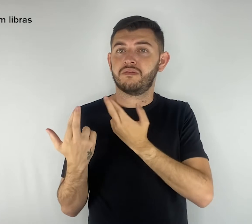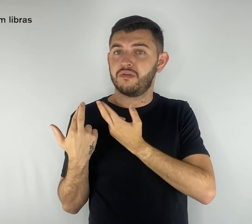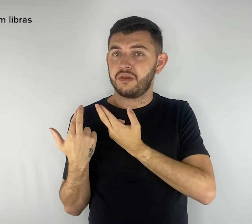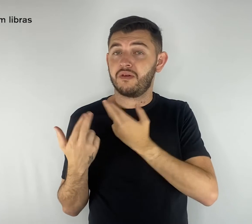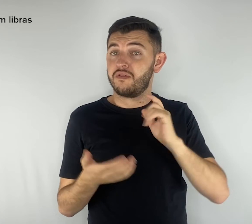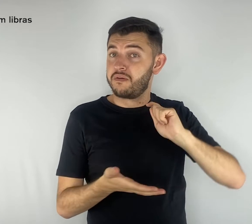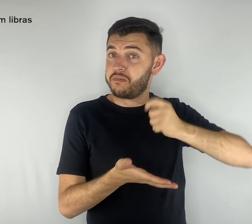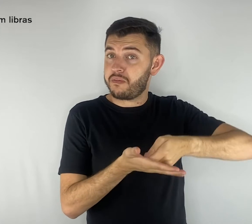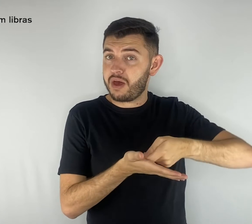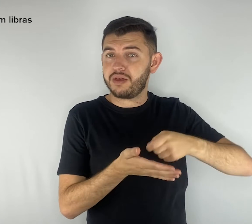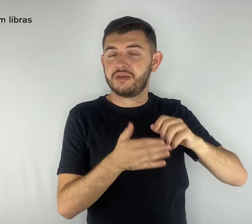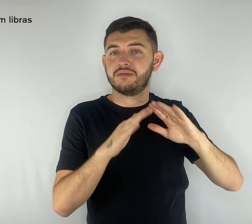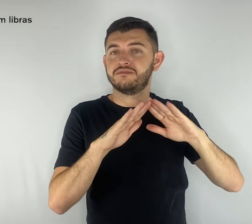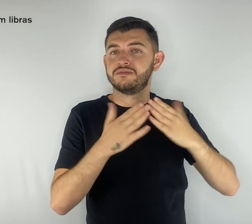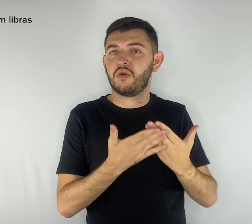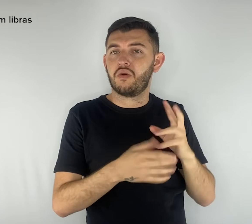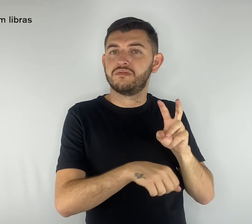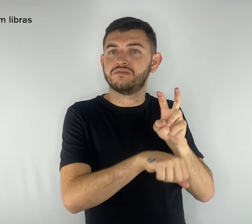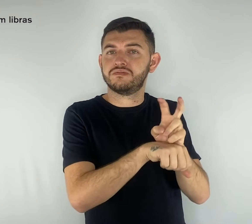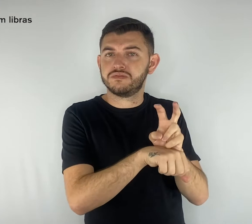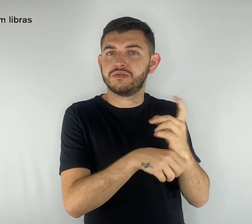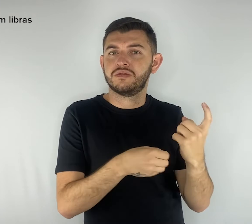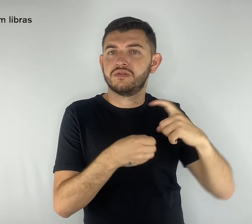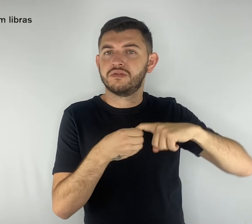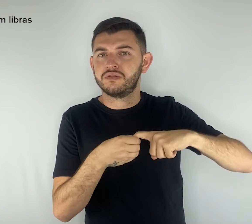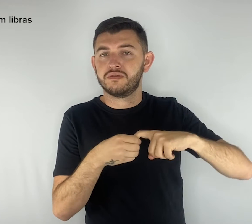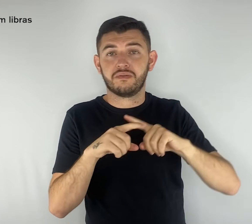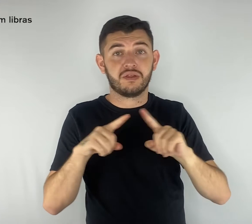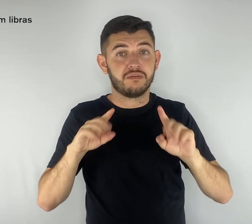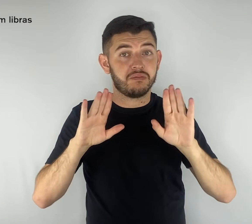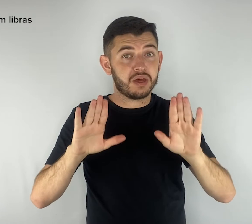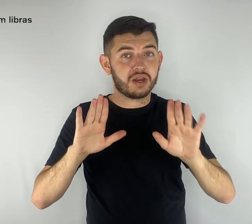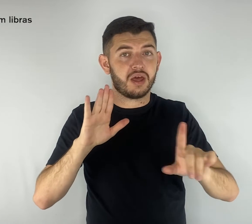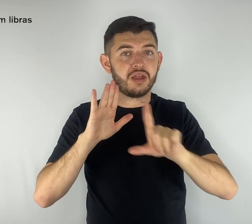pagamento às escolas conveniadas. Segundo a Lei Distrital número